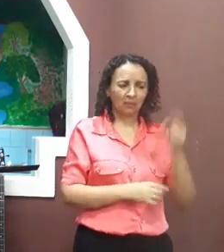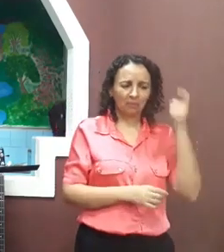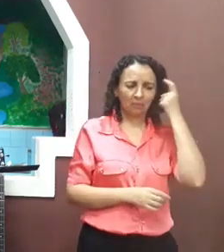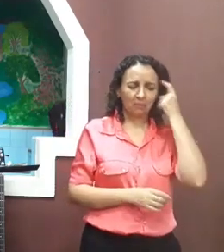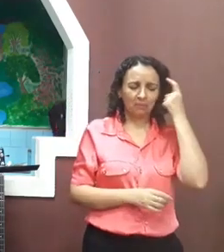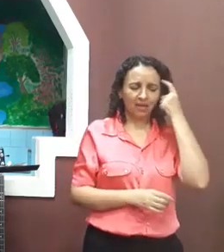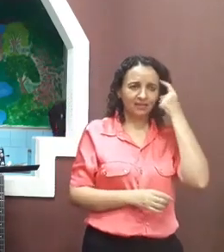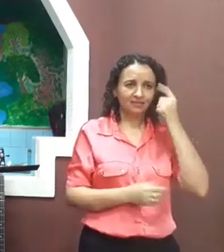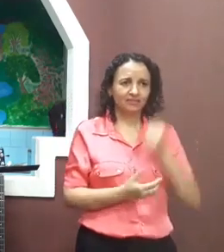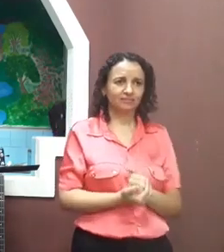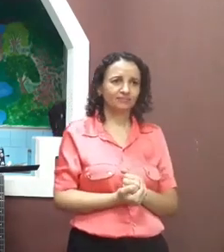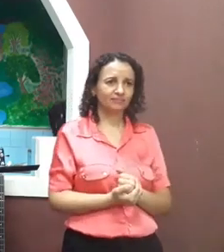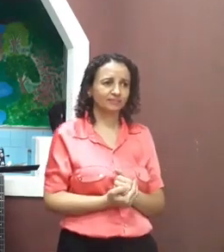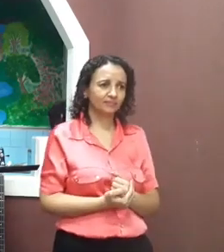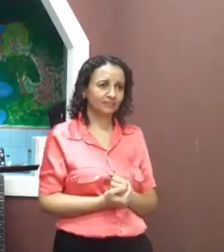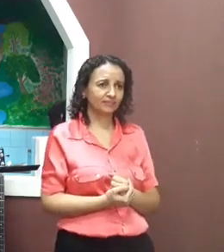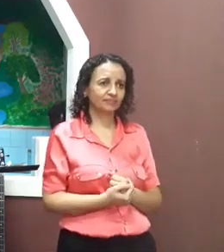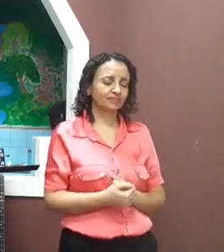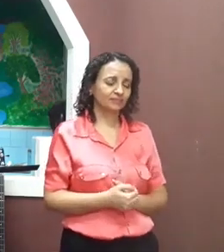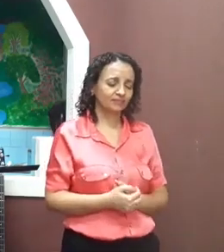pensou